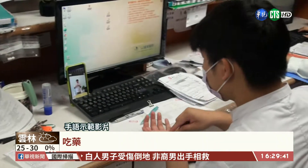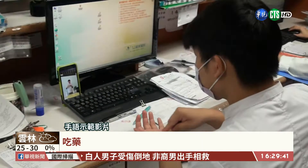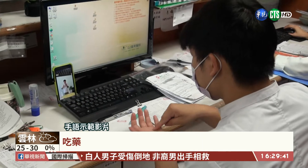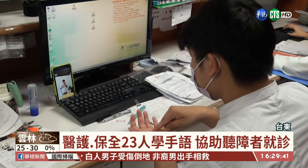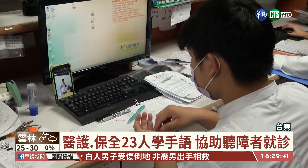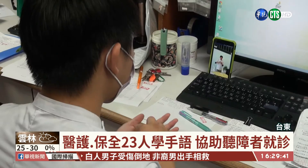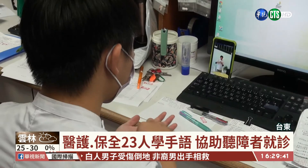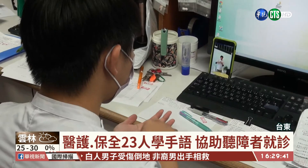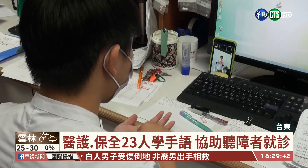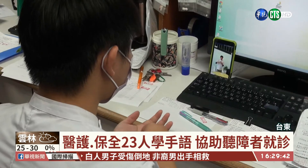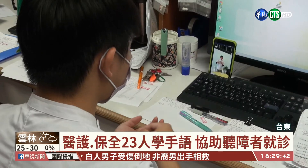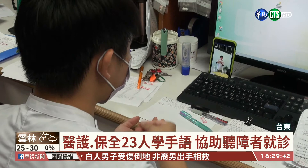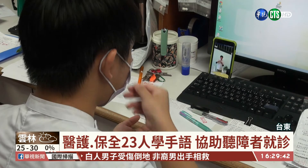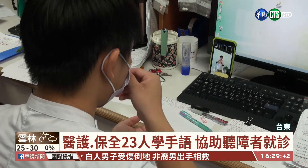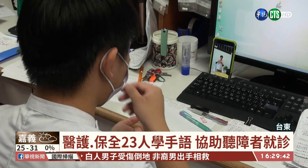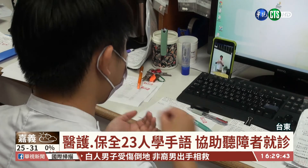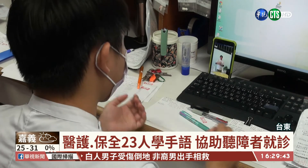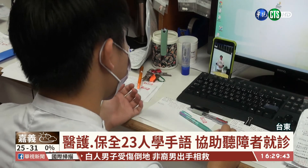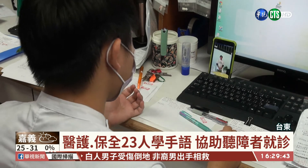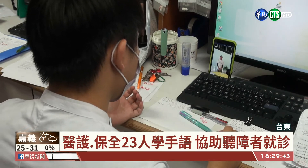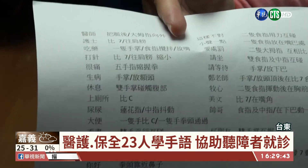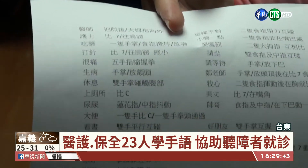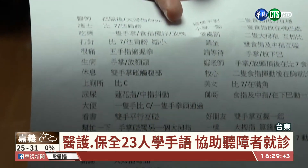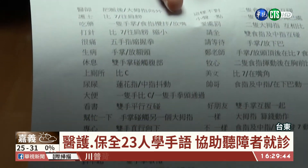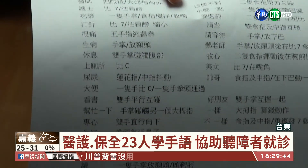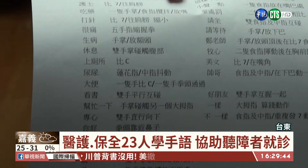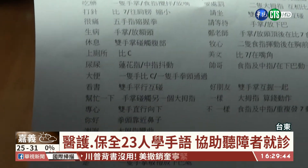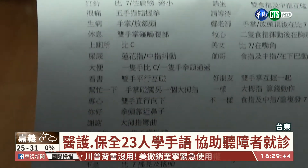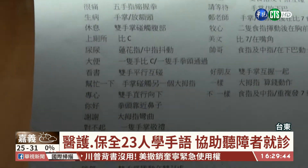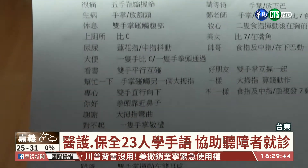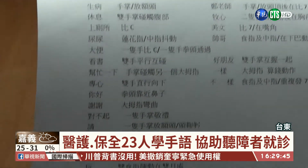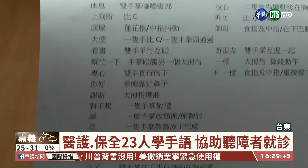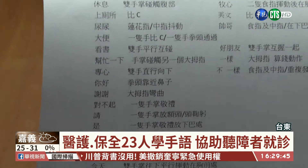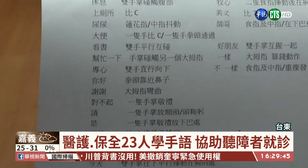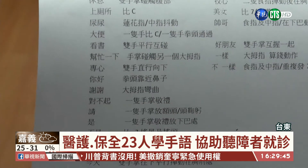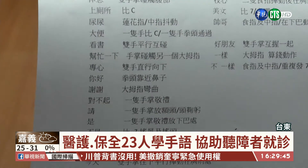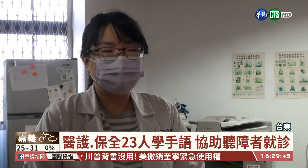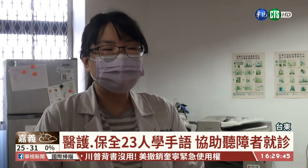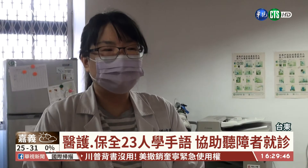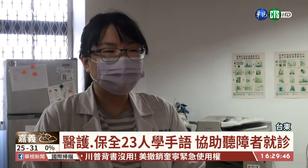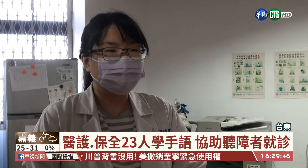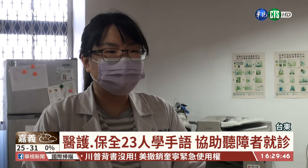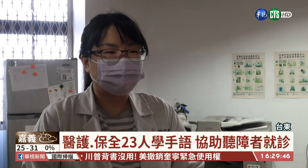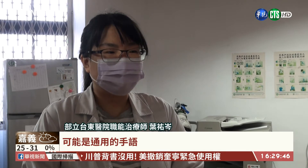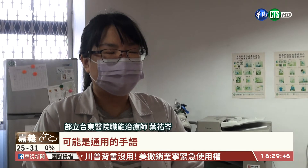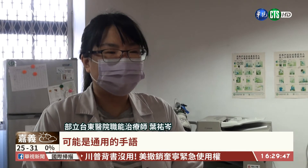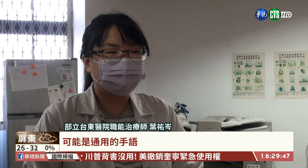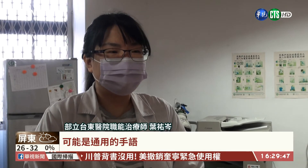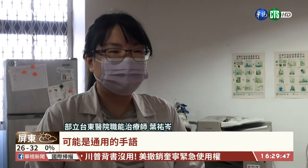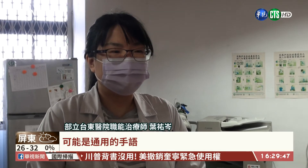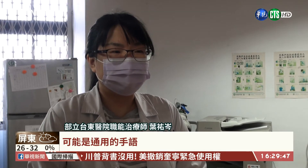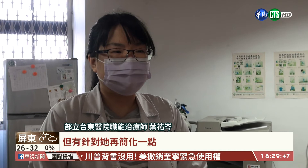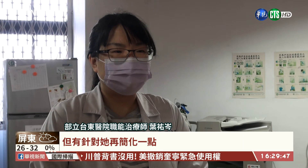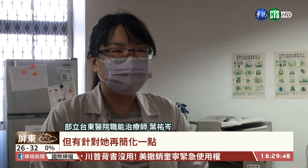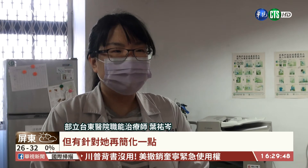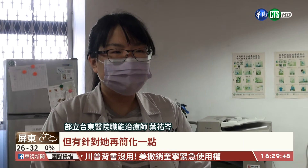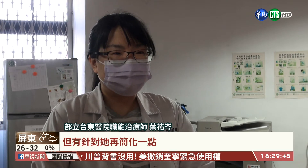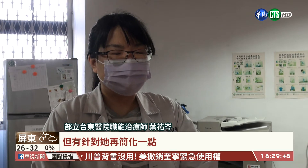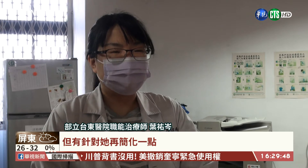护理师嘛，赶紧练习，不管是拢自我提醒。 可能是通用的手语啦，但是有比较针对它有